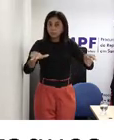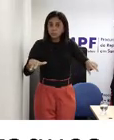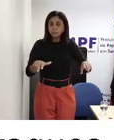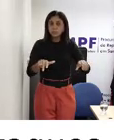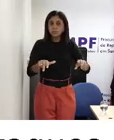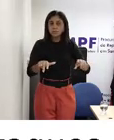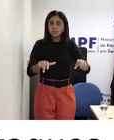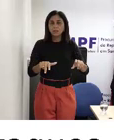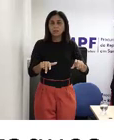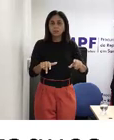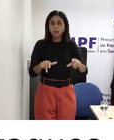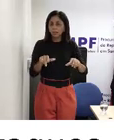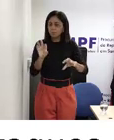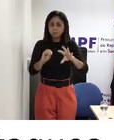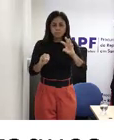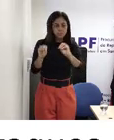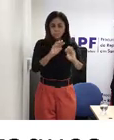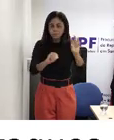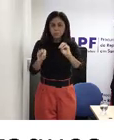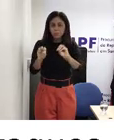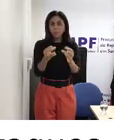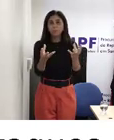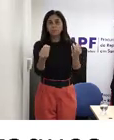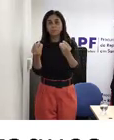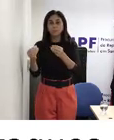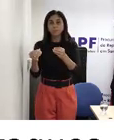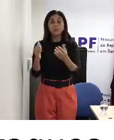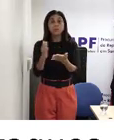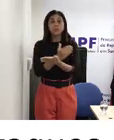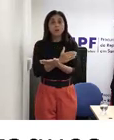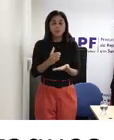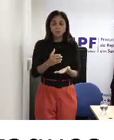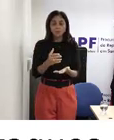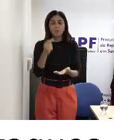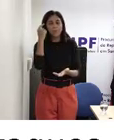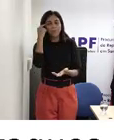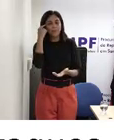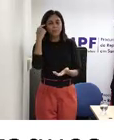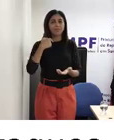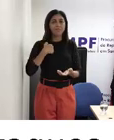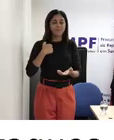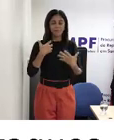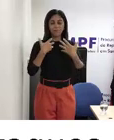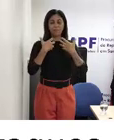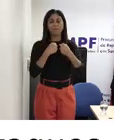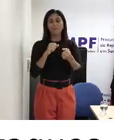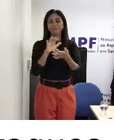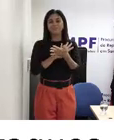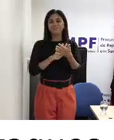que estariam ali no anonimato e através desse Anonimato eles adquirem algumas características e algum perfil desses